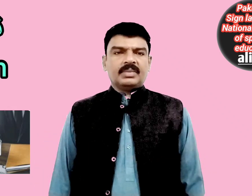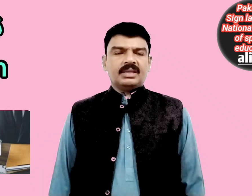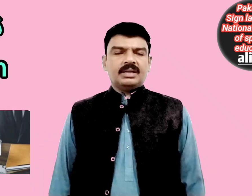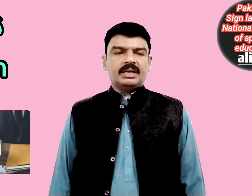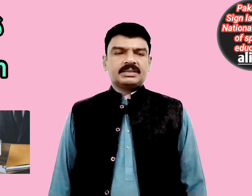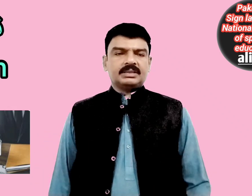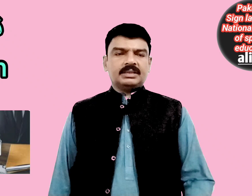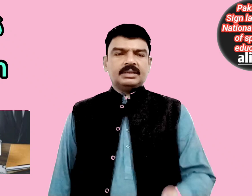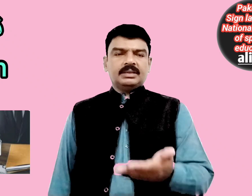قرض